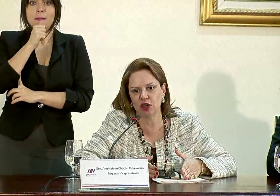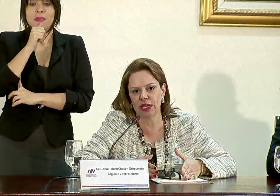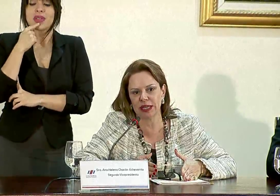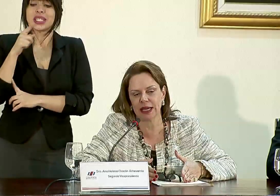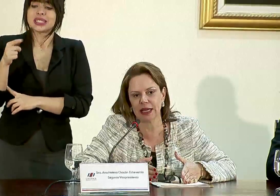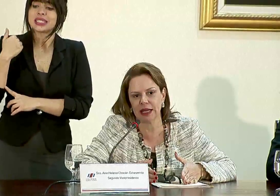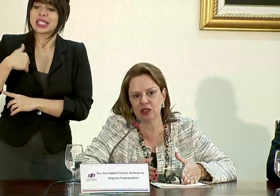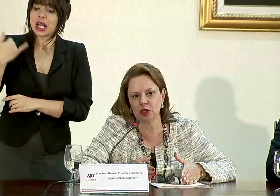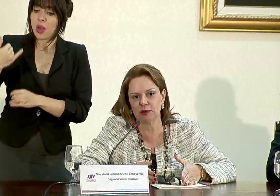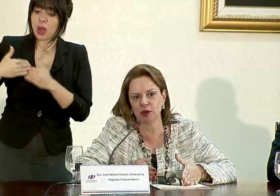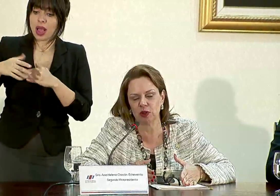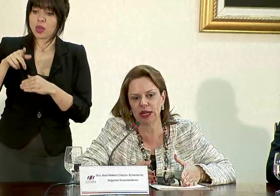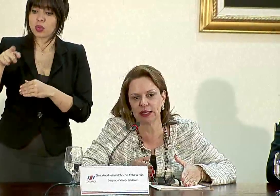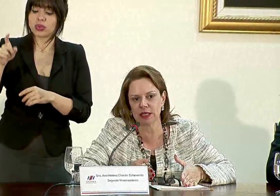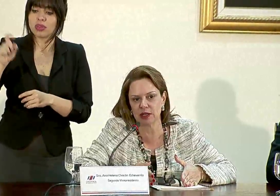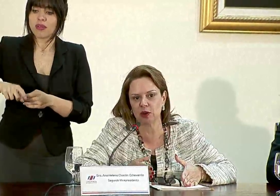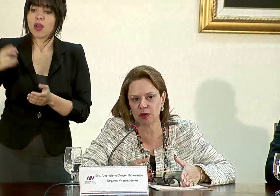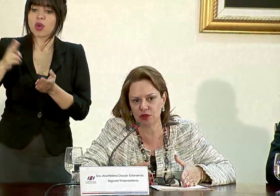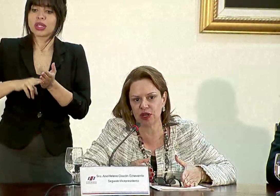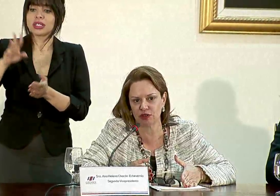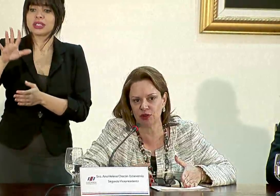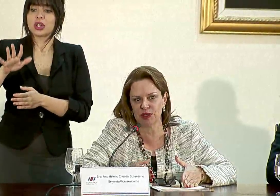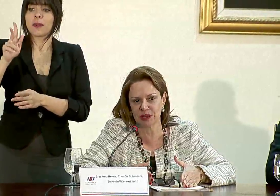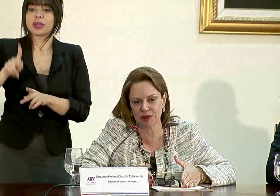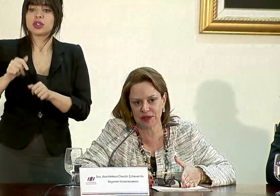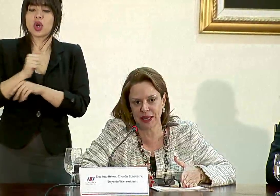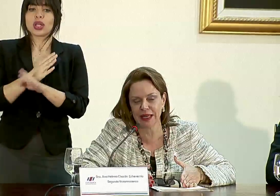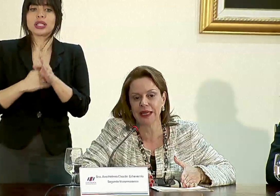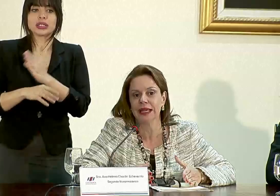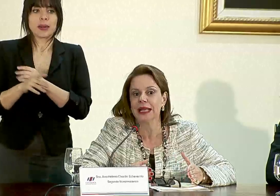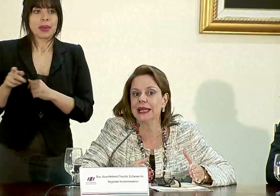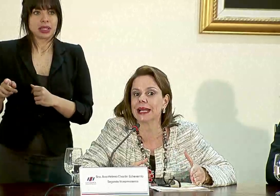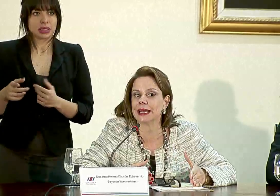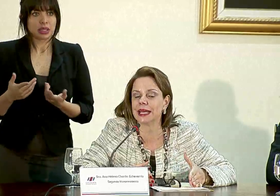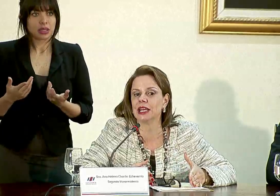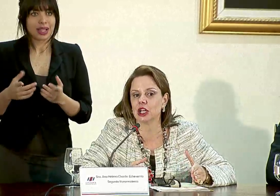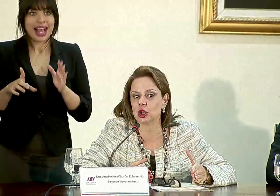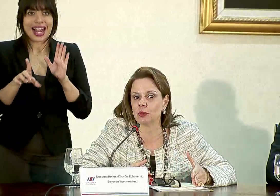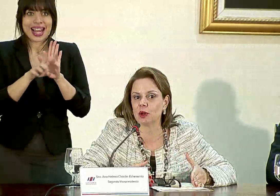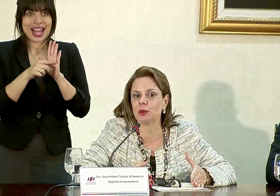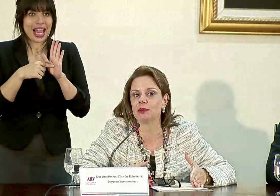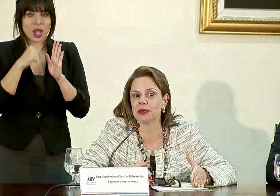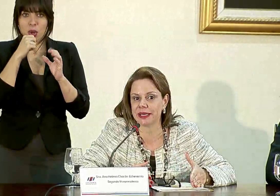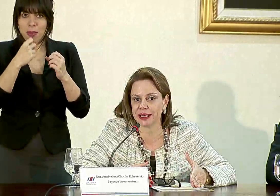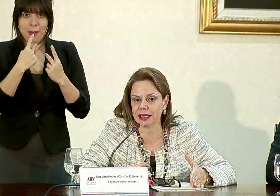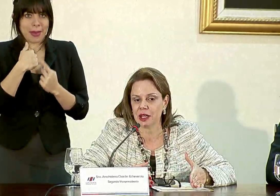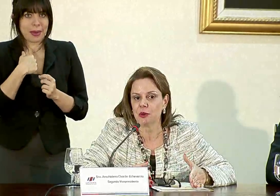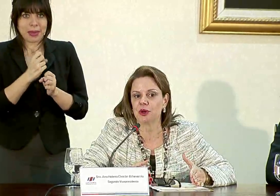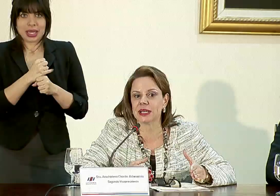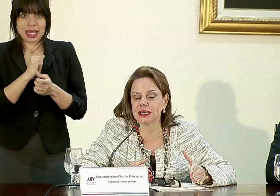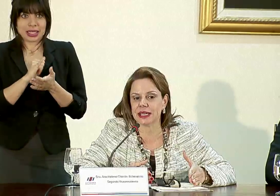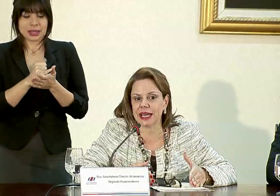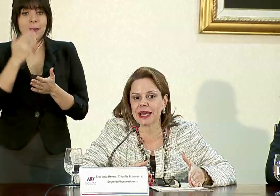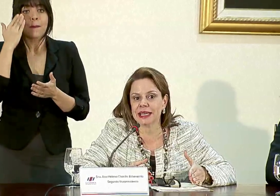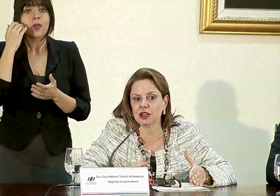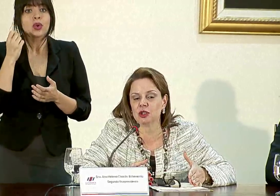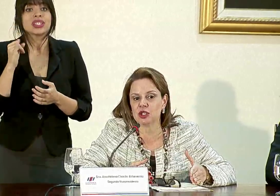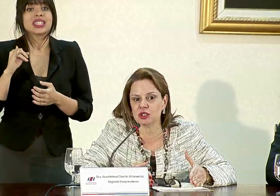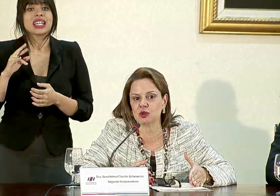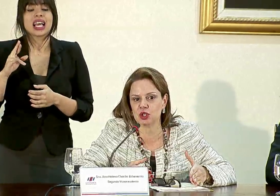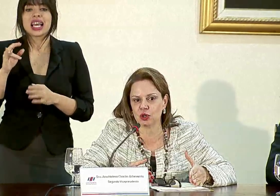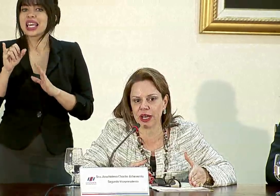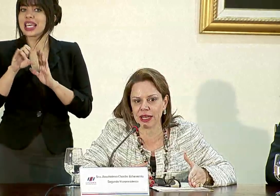decirle señor de aquí en adelante usted me contrata cinco personas con discapacidad la ley no me lo permite porque sería